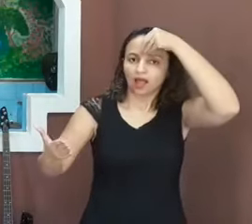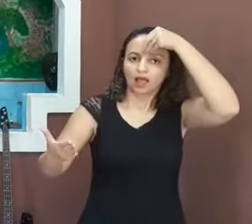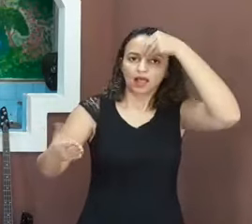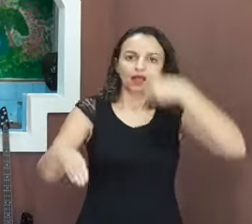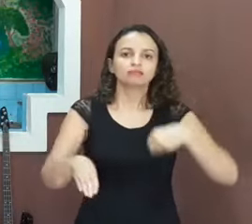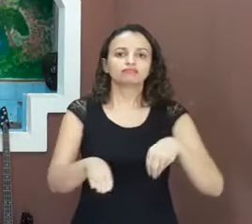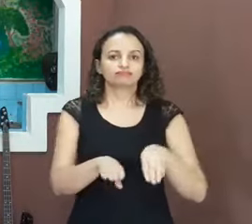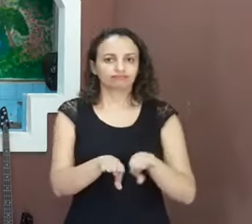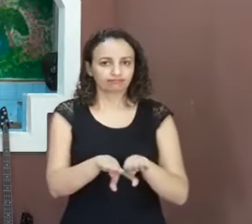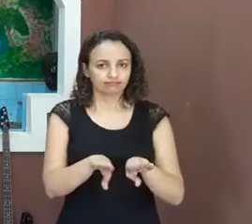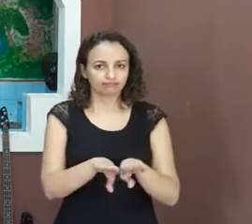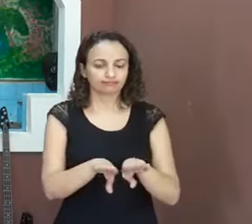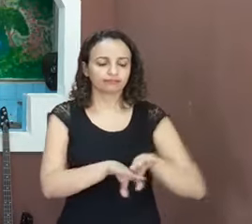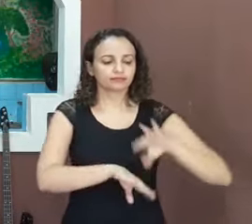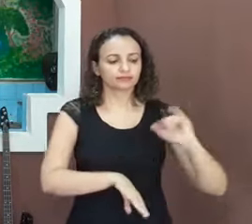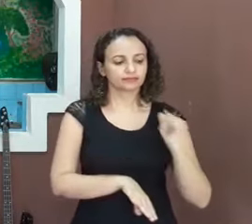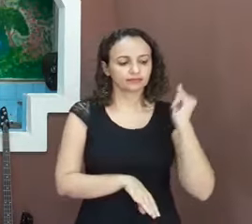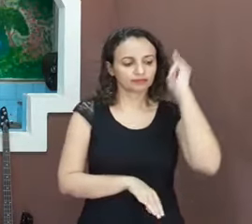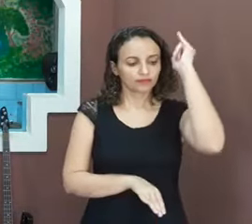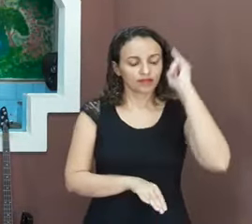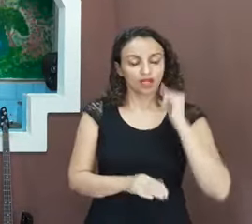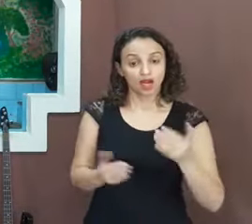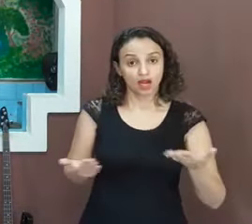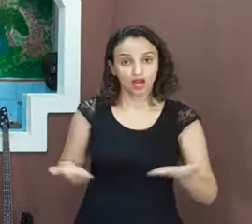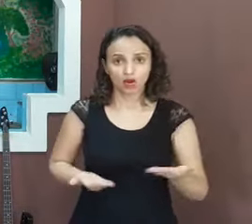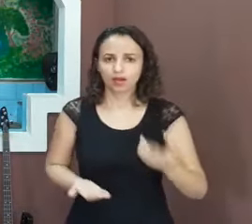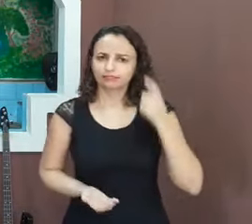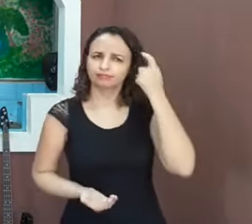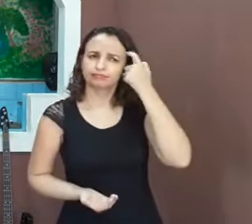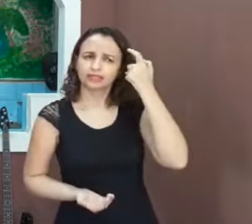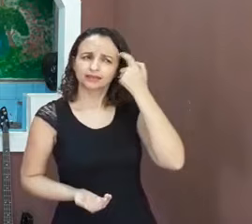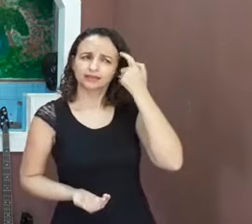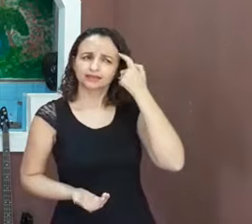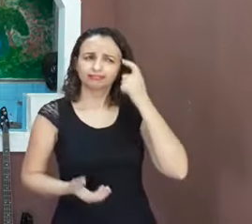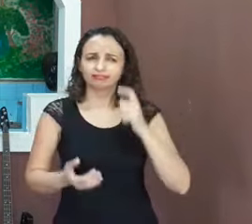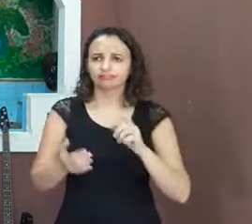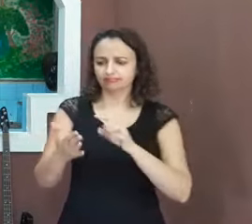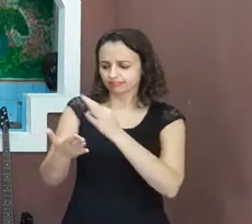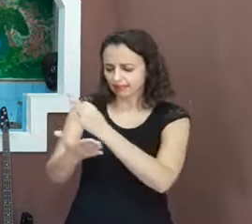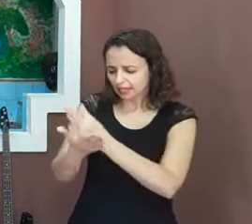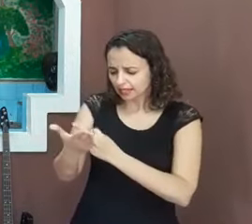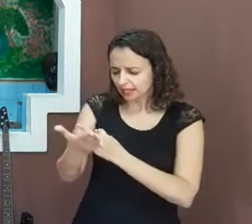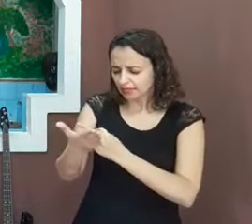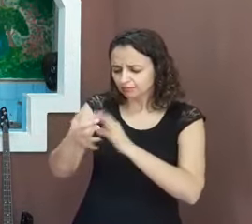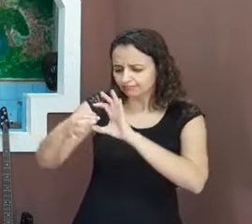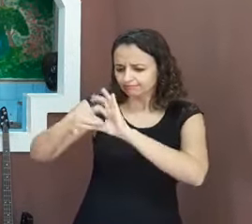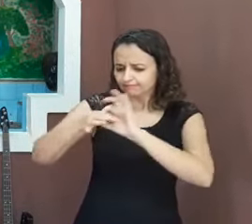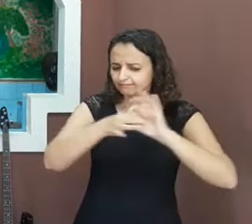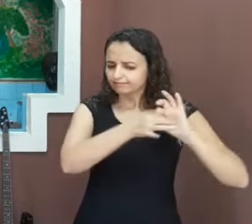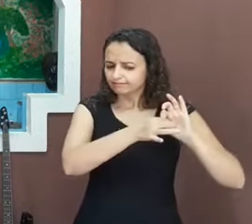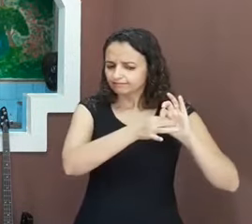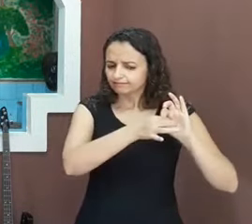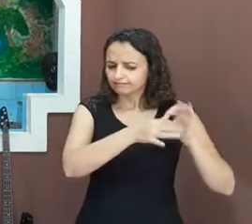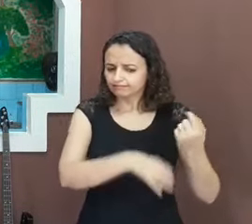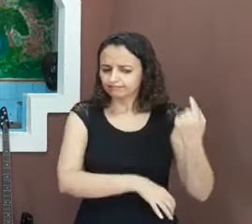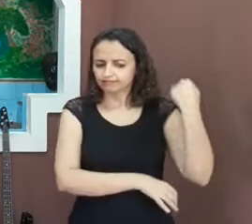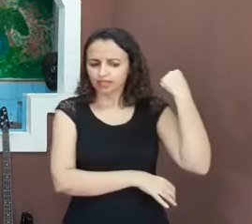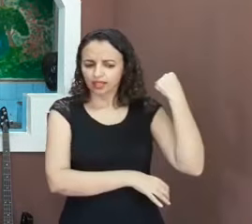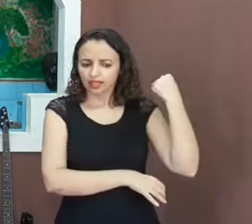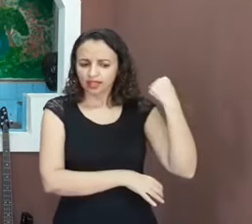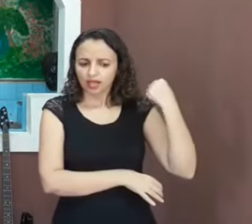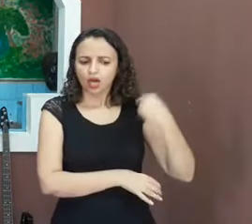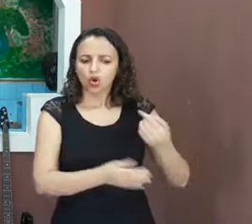hoje, pensando na contextualização desse texto, na condição do trabalhador hoje, o trabalhador hoje tem que ser um